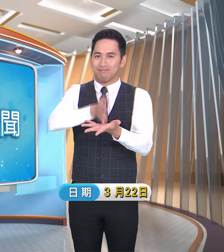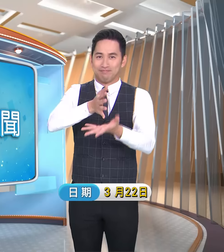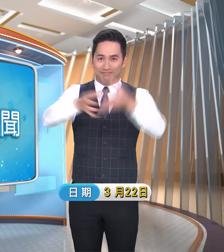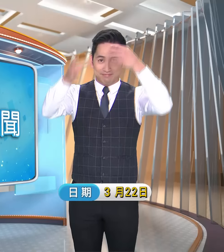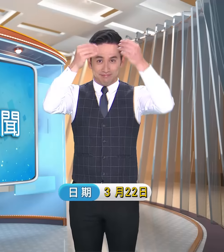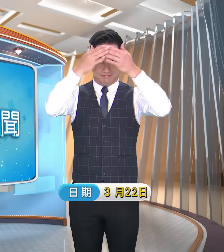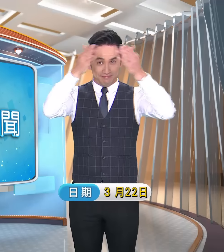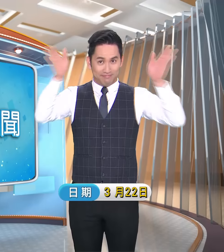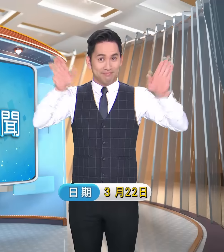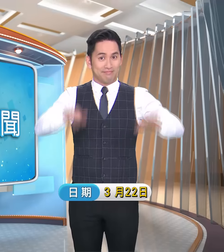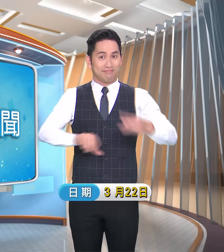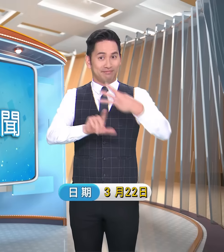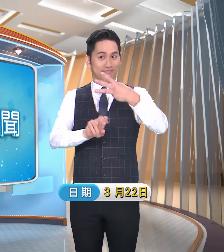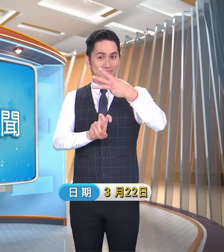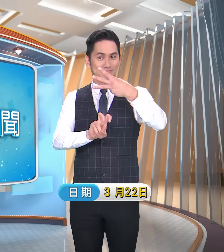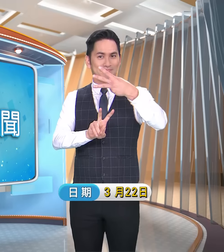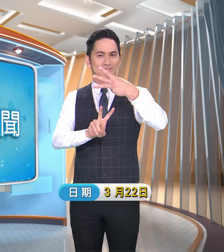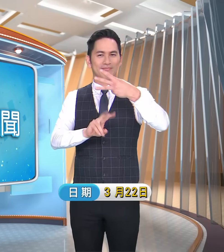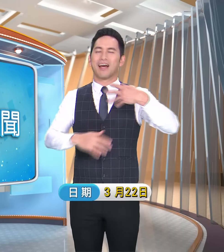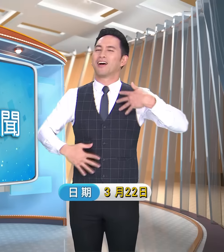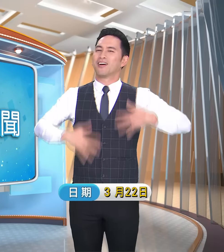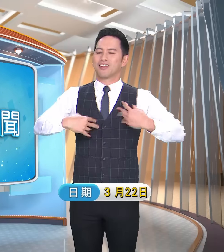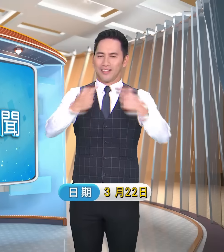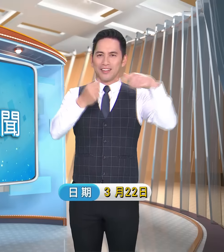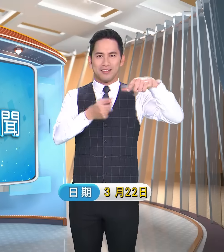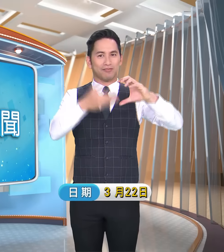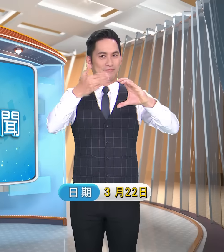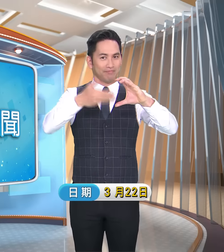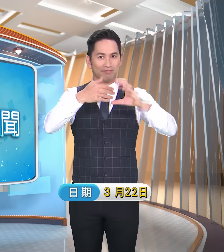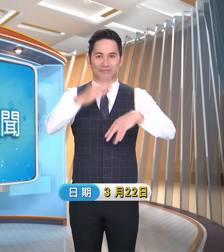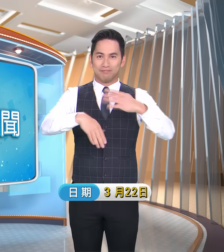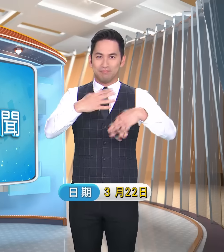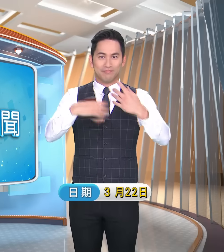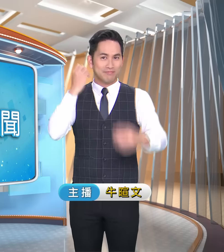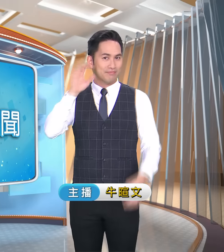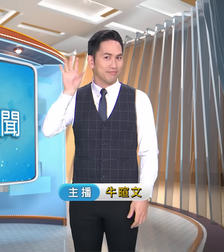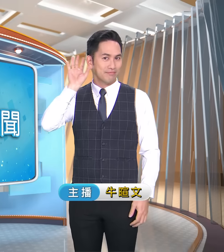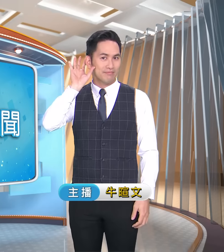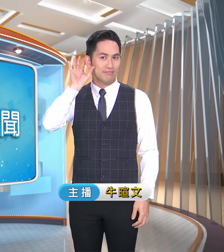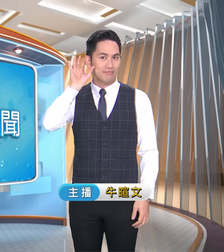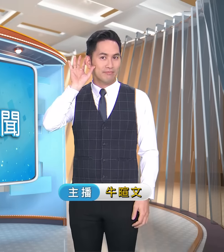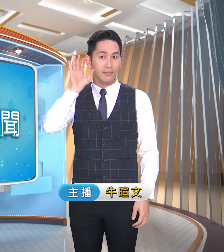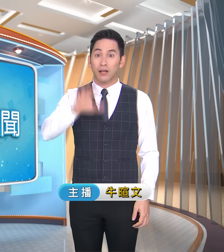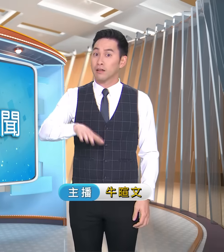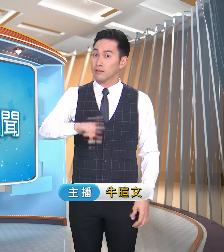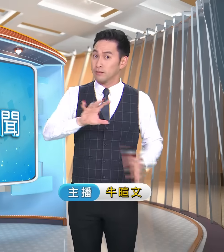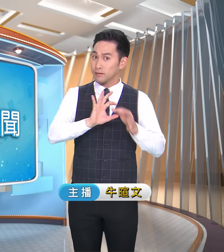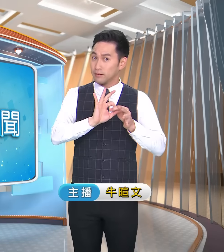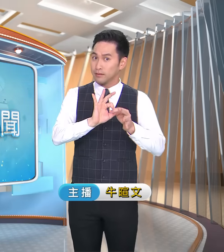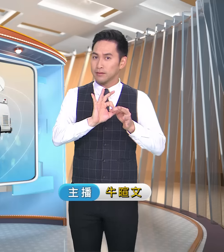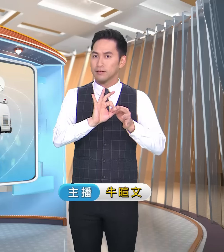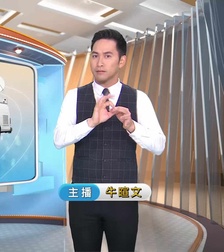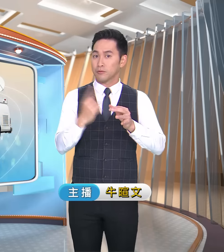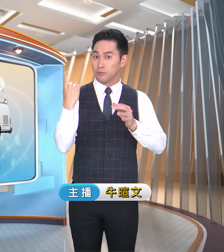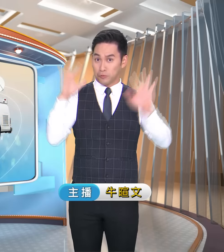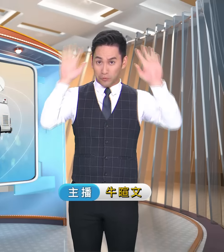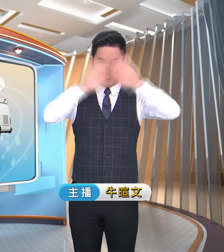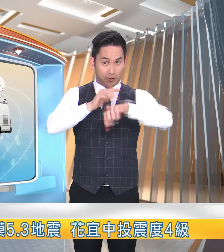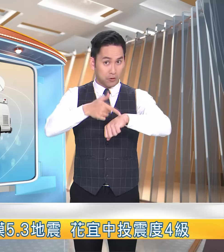看新闻，开视野，欢迎收看今天3月22号的公视手语新闻。首先来关心，花